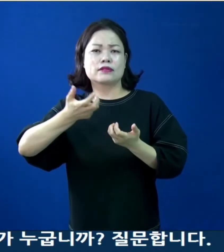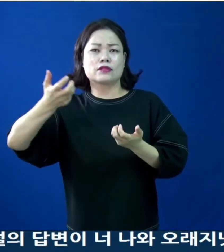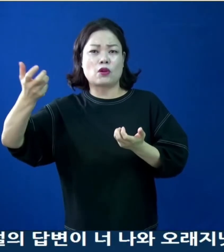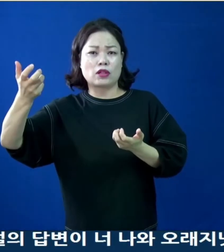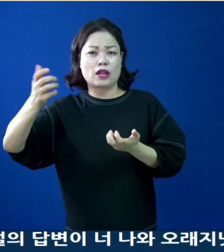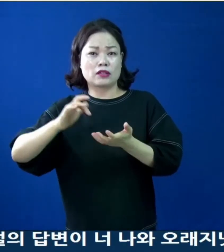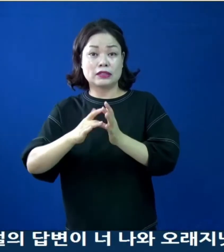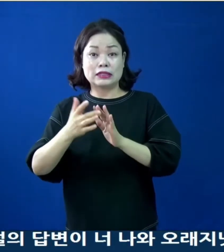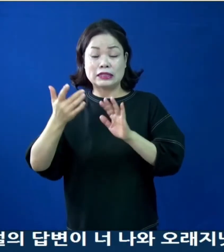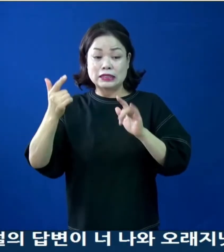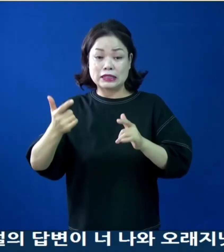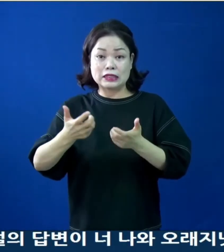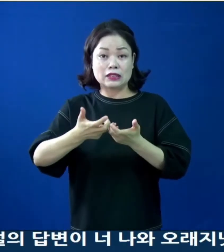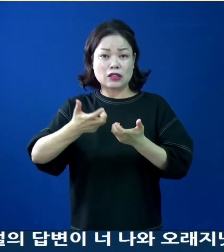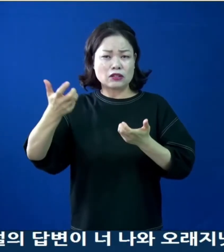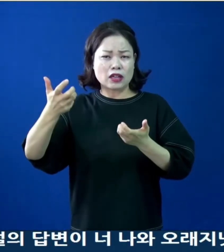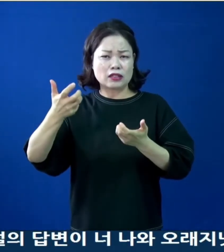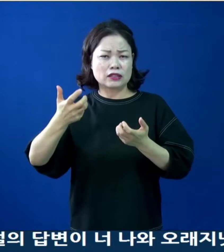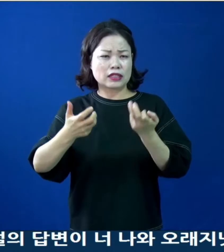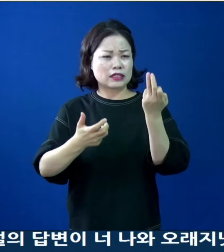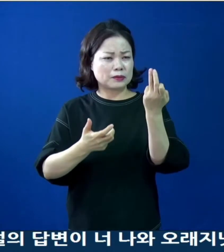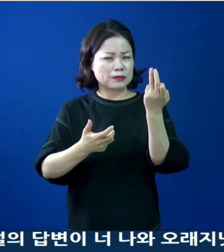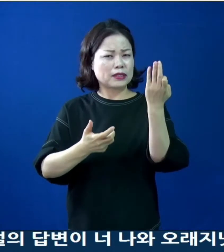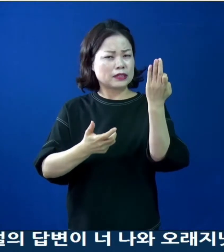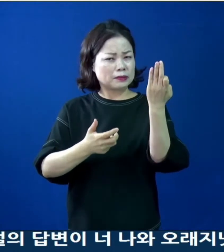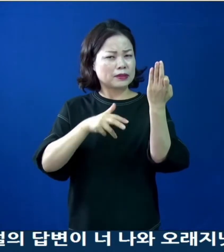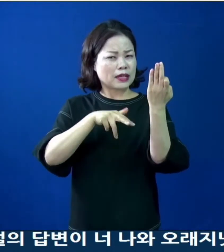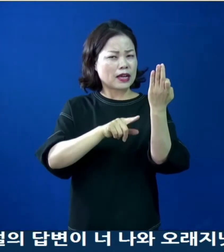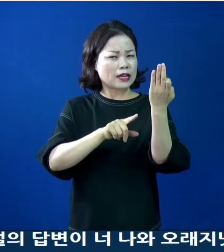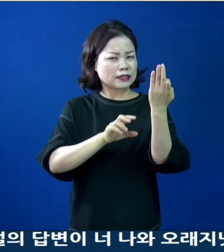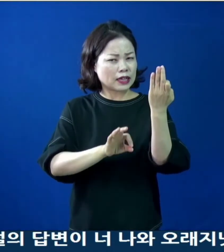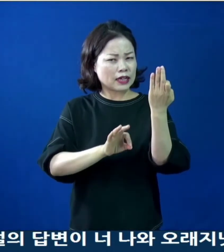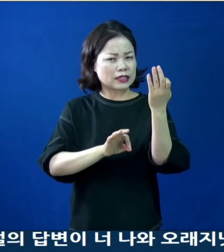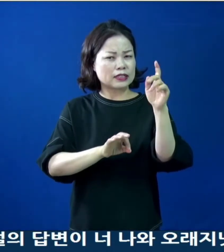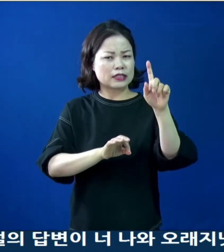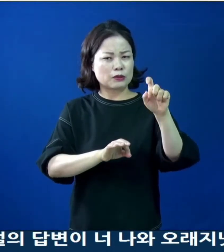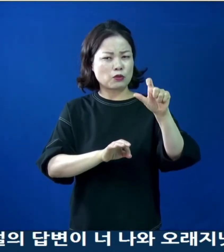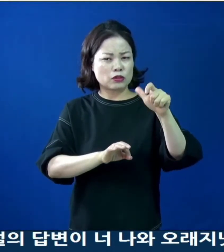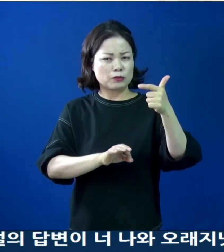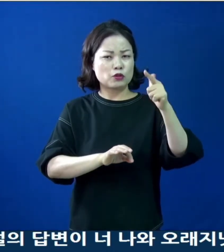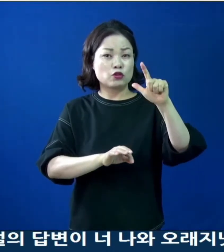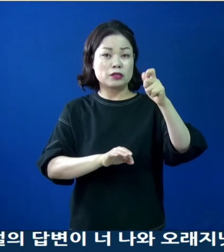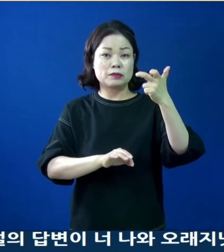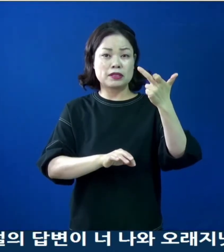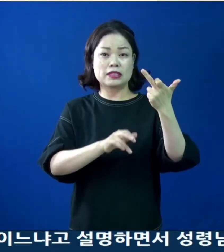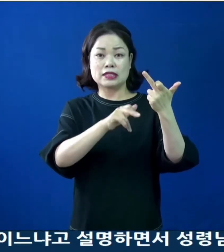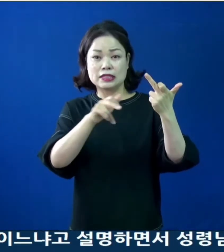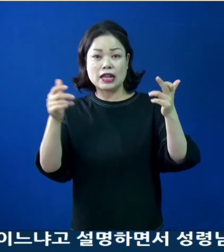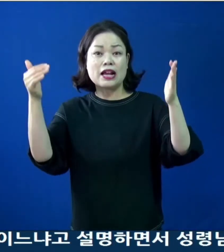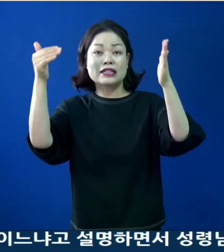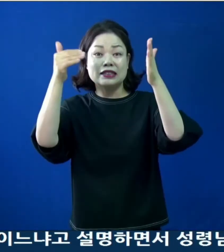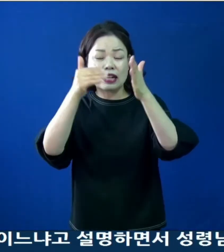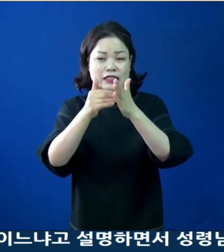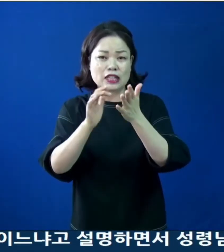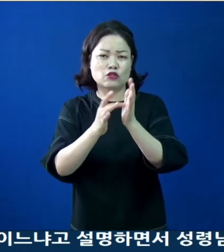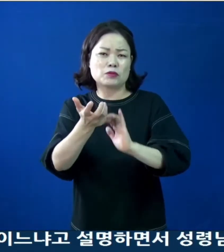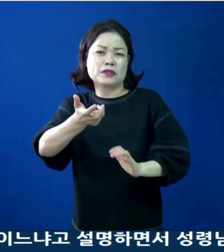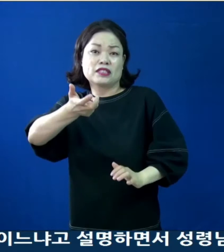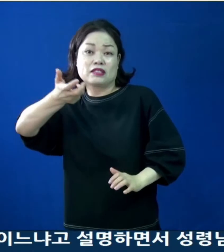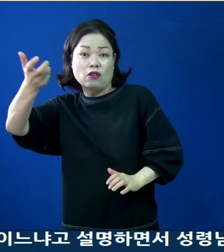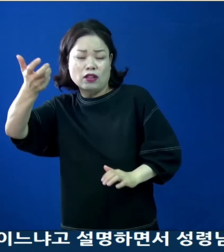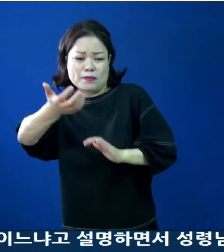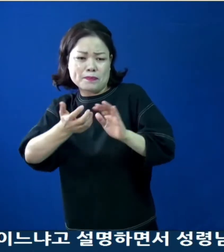예수님은 늘 그들을 떠난다고 계속 13장, 14장, 15장, 16장, 17장까지 떠나신다는 이야기를 계속